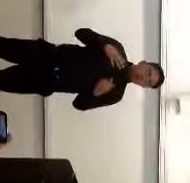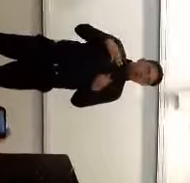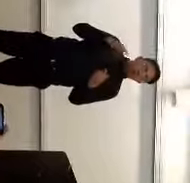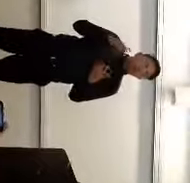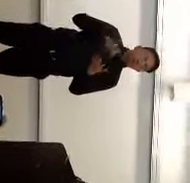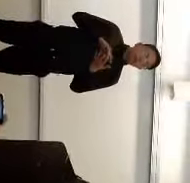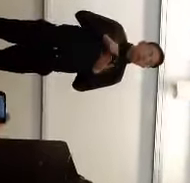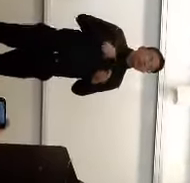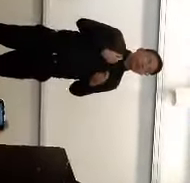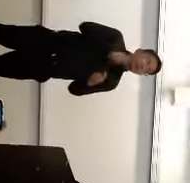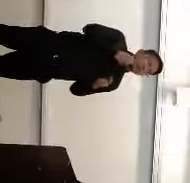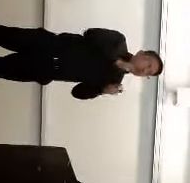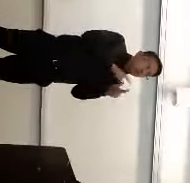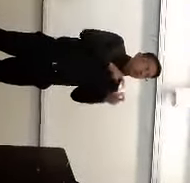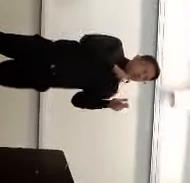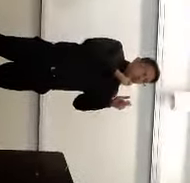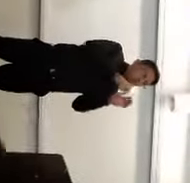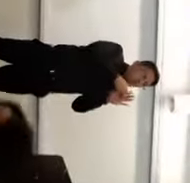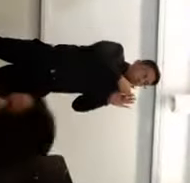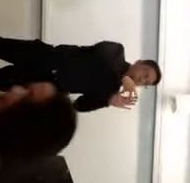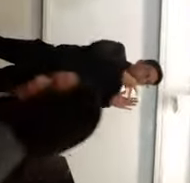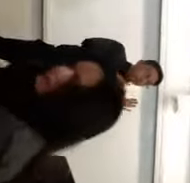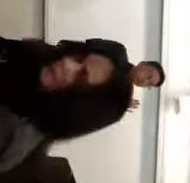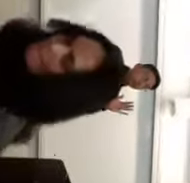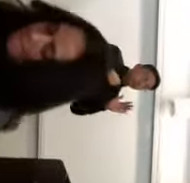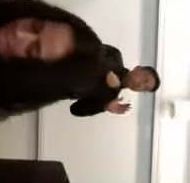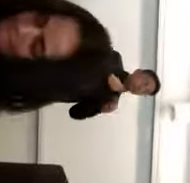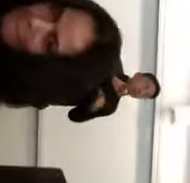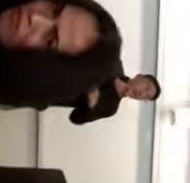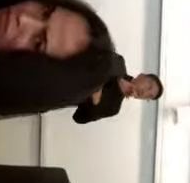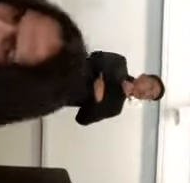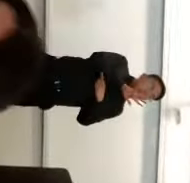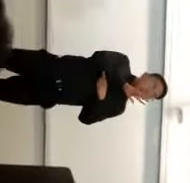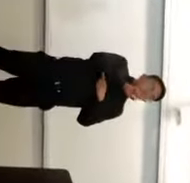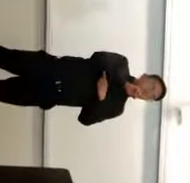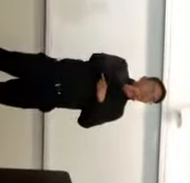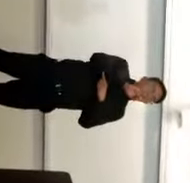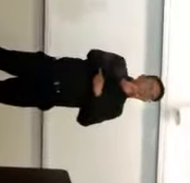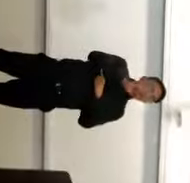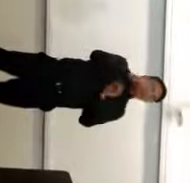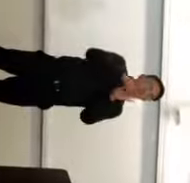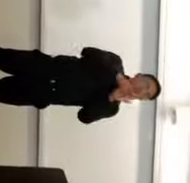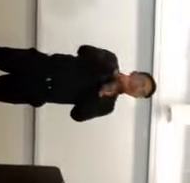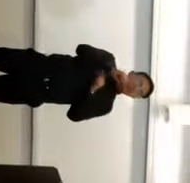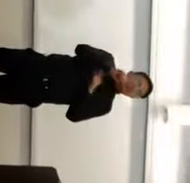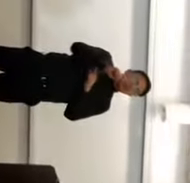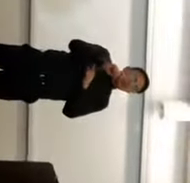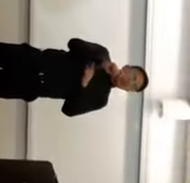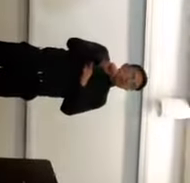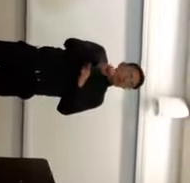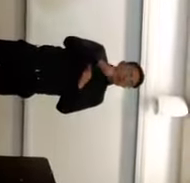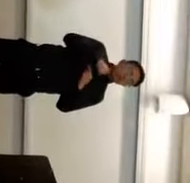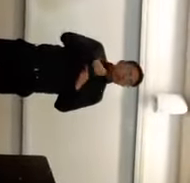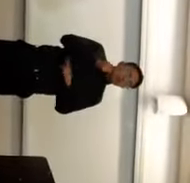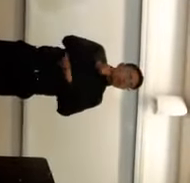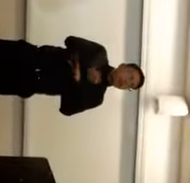Corte Constitucional en la sentencia de 573-2016 dio una orden al Ministerio de